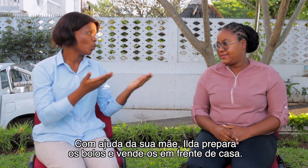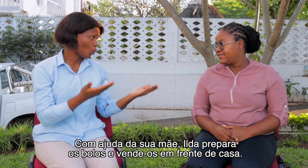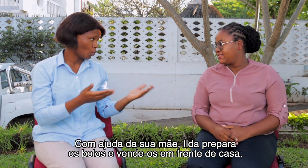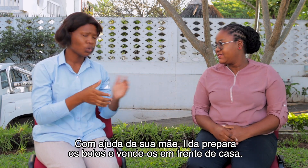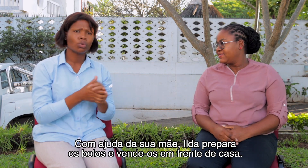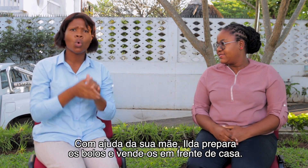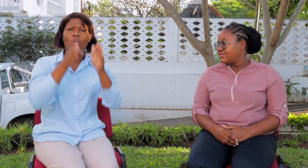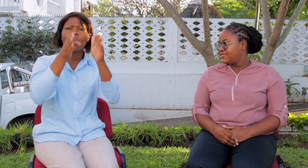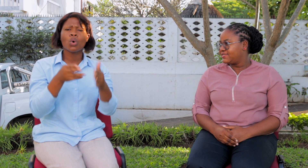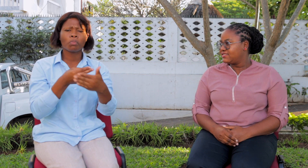casa.